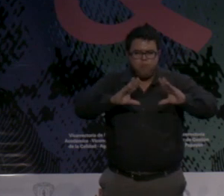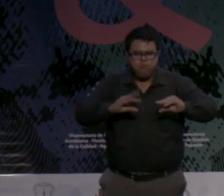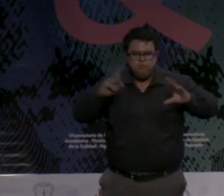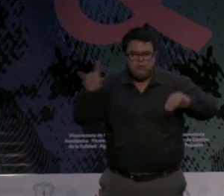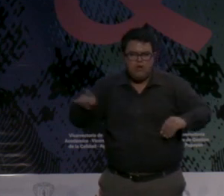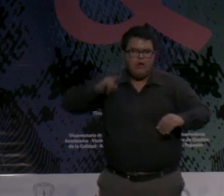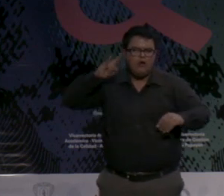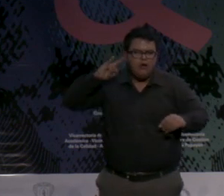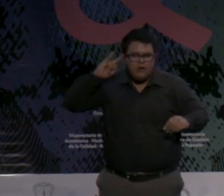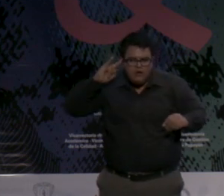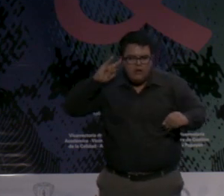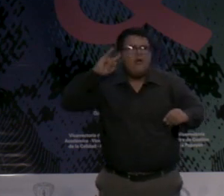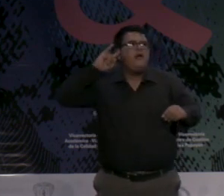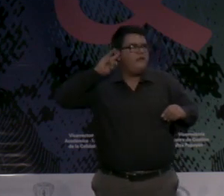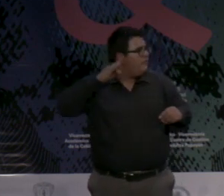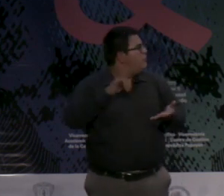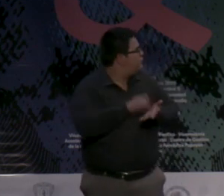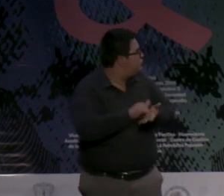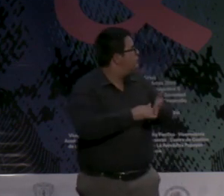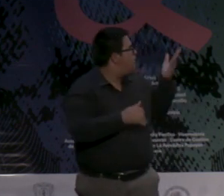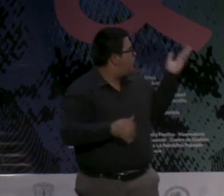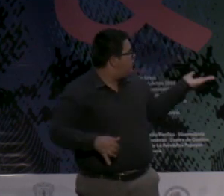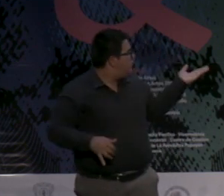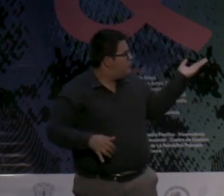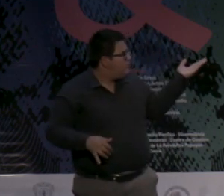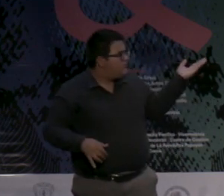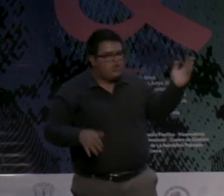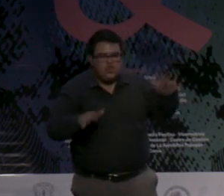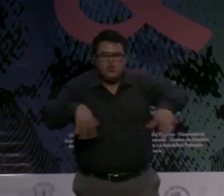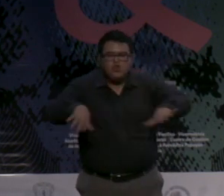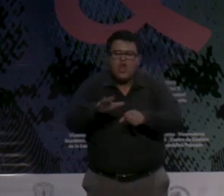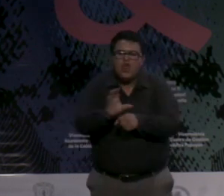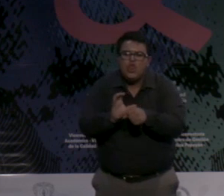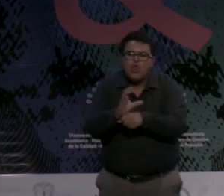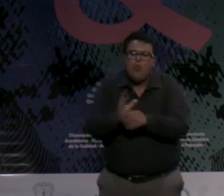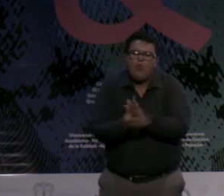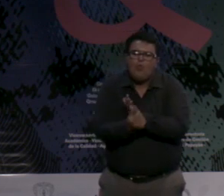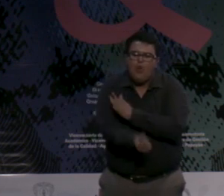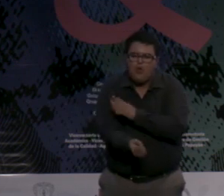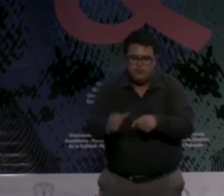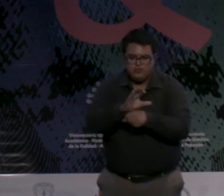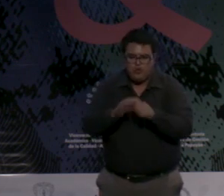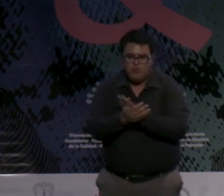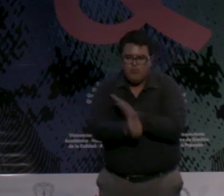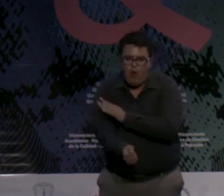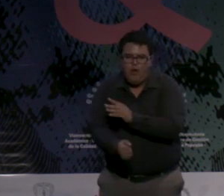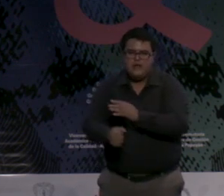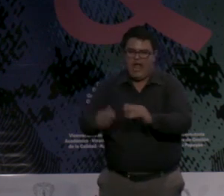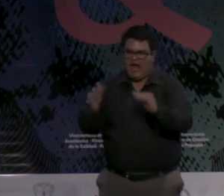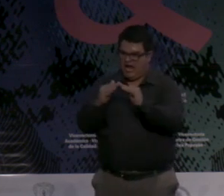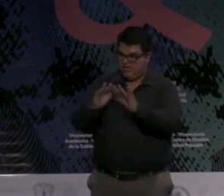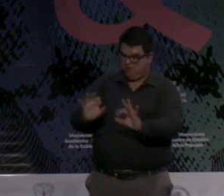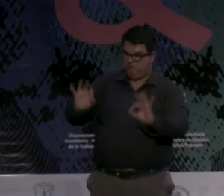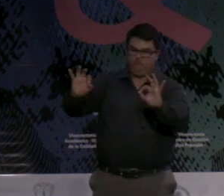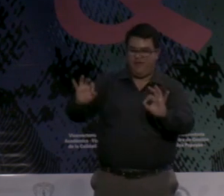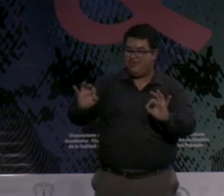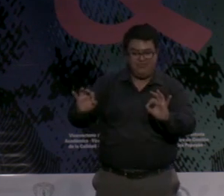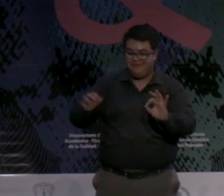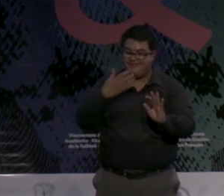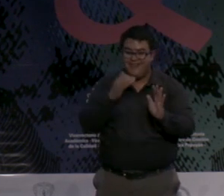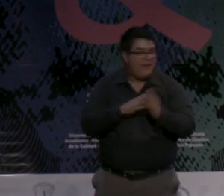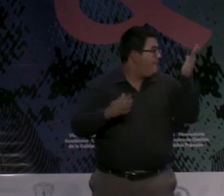Si lo pasamos al arte y miramos dos obras muy bellas del artista de Medellín, Freddy Alzate, son lo que él llama una arquitectura